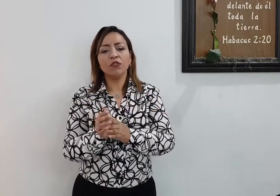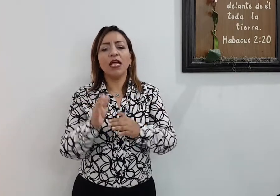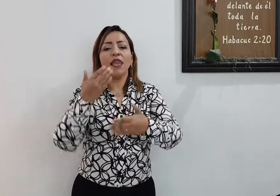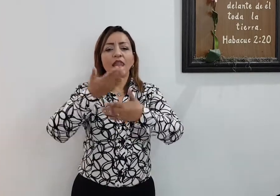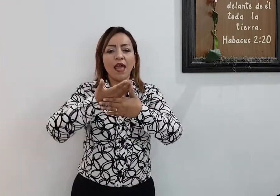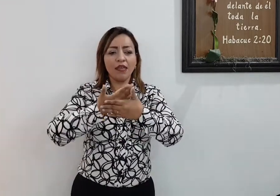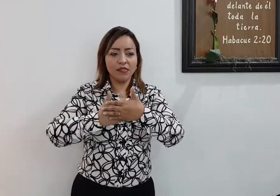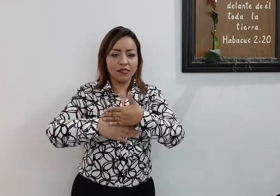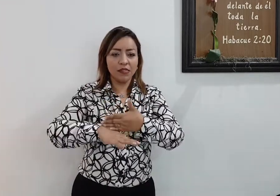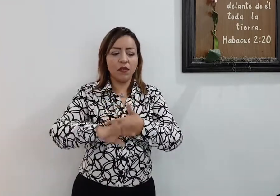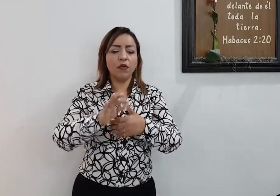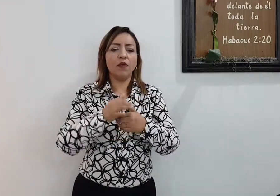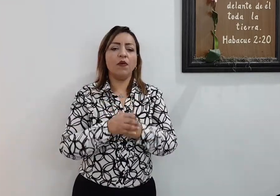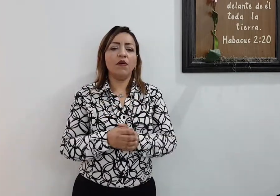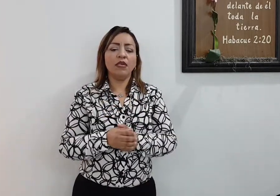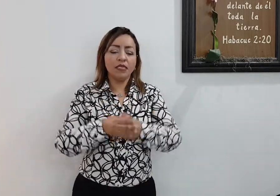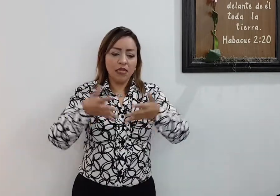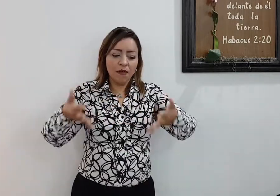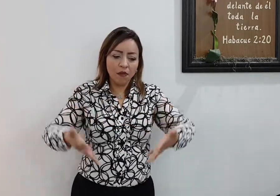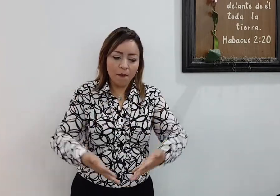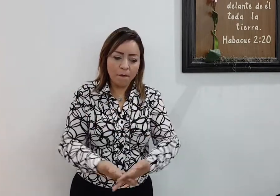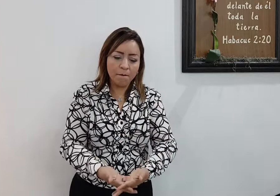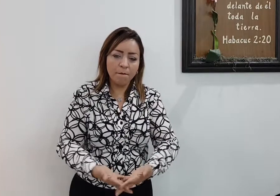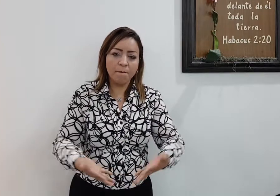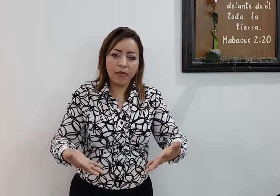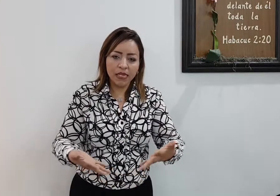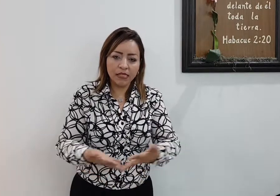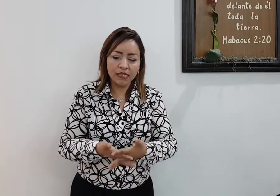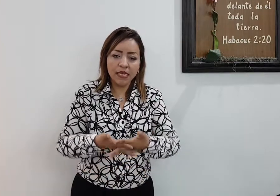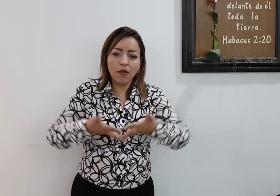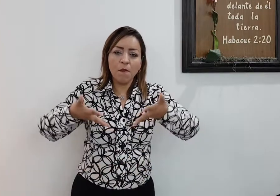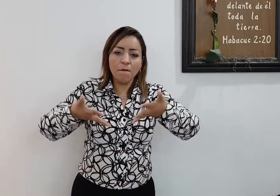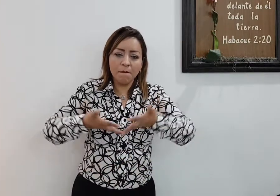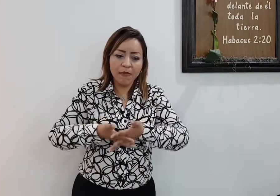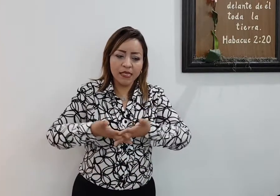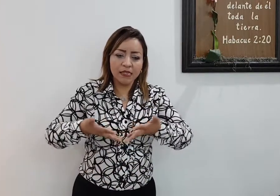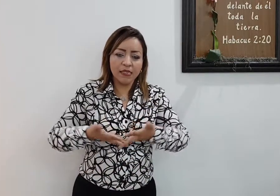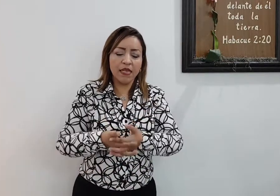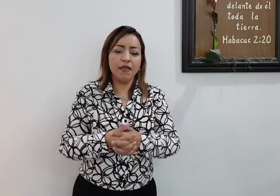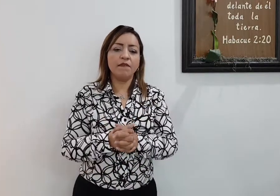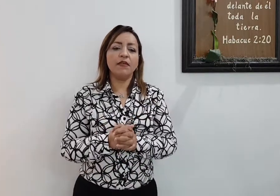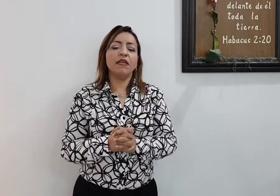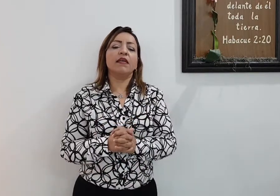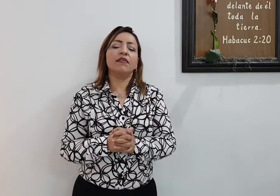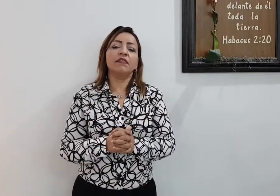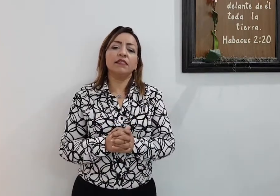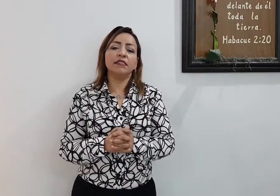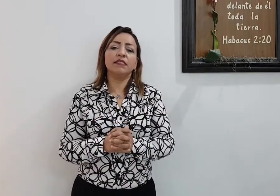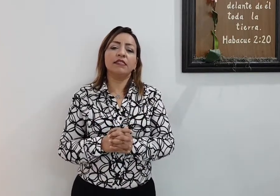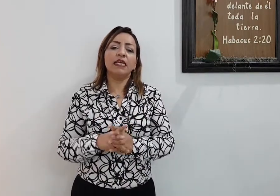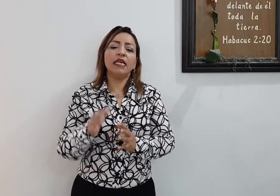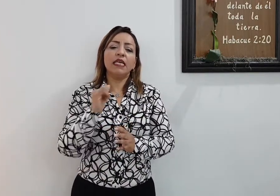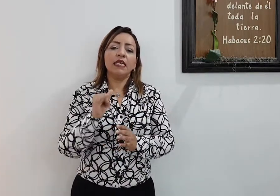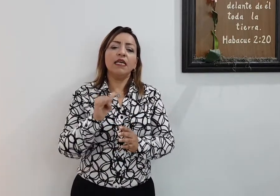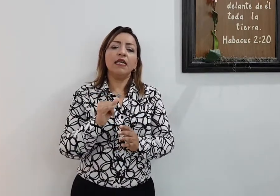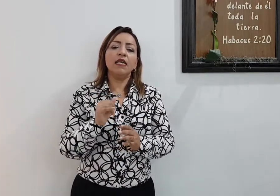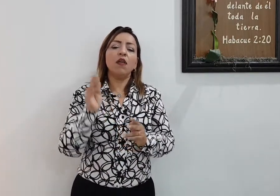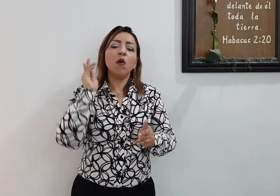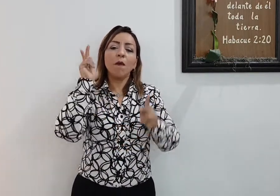Perseverancia. Seguir a Jesús, hermano, o adorar a Jesús tenía un costo, era ejemplo de perseverancia y tenemos que aprender a